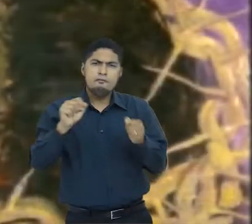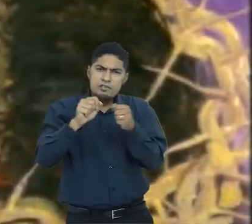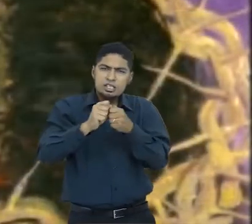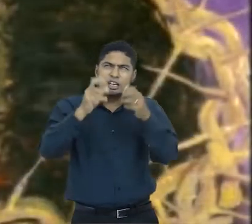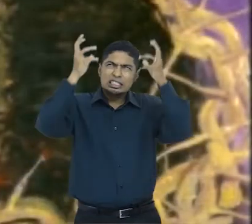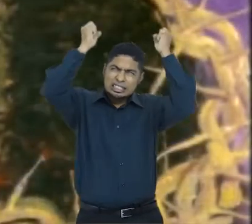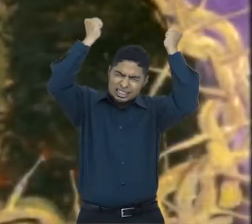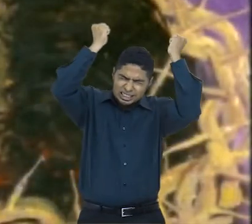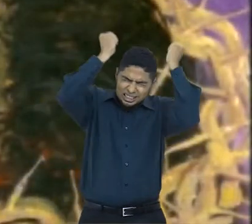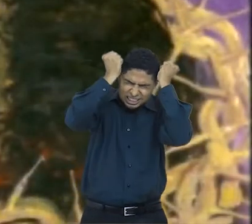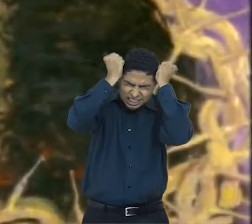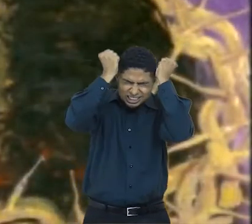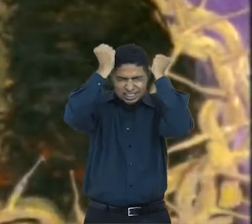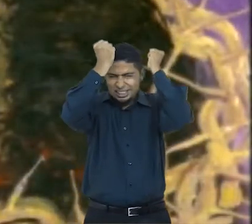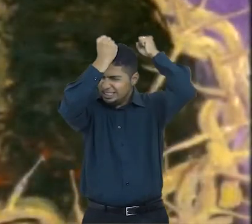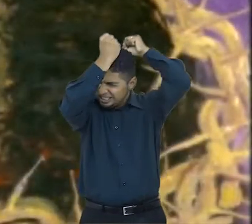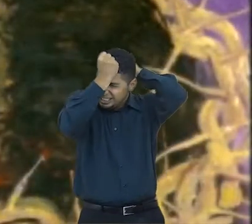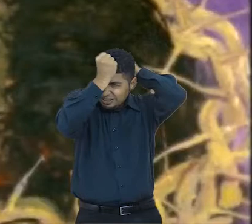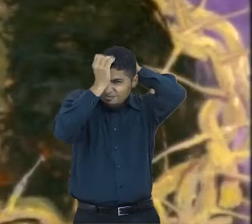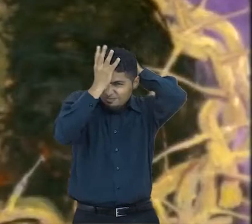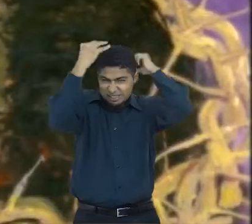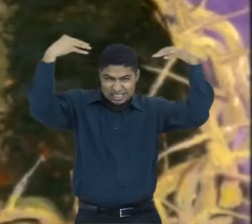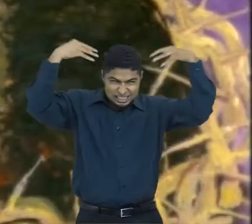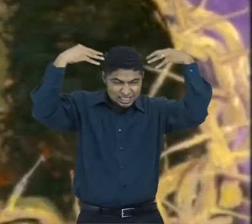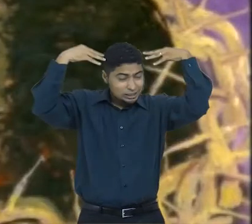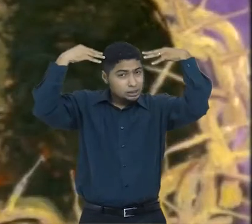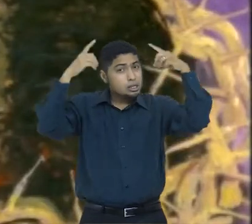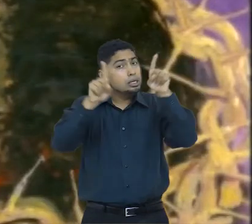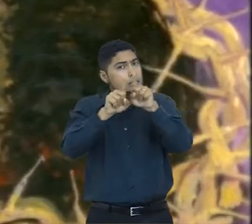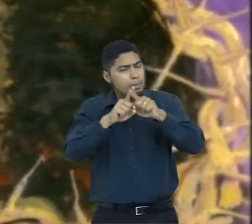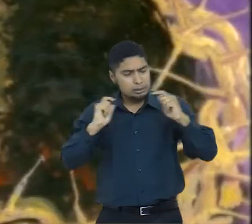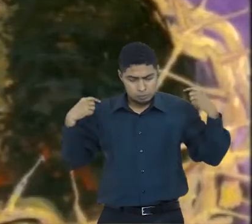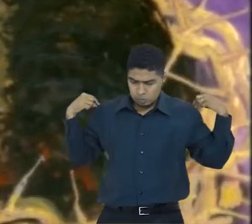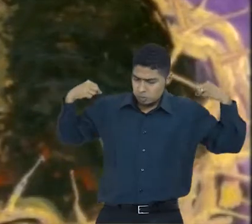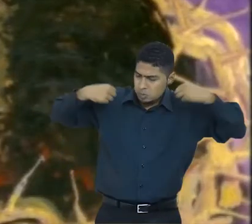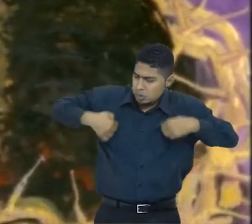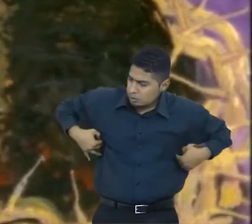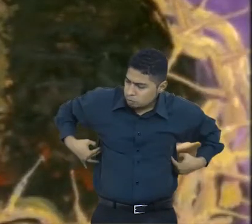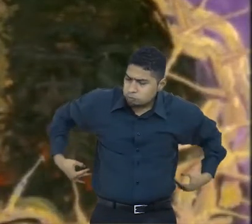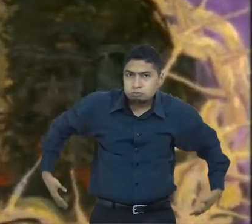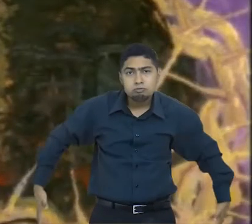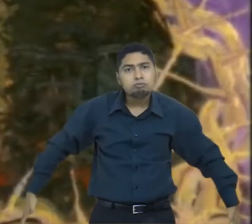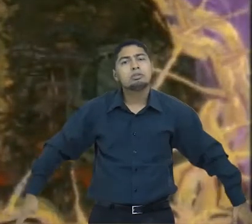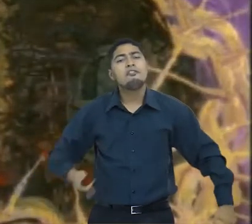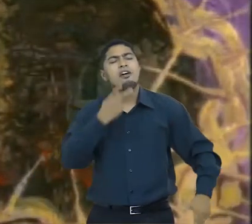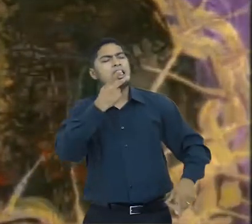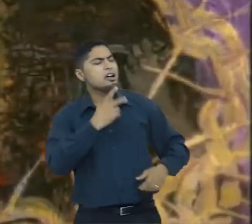Jesus, enfiaram uma coroa de espinhos em sua cabeça. Colocaram um manto sobre seus ombros e